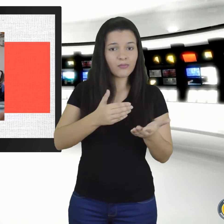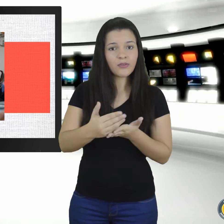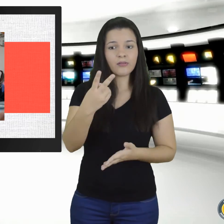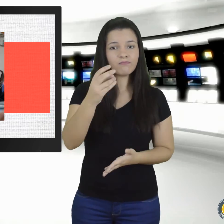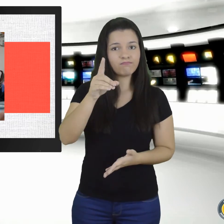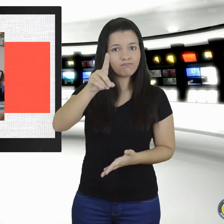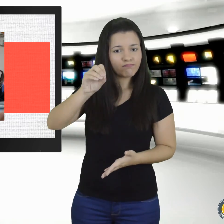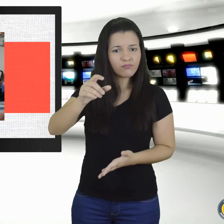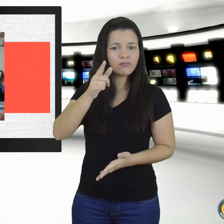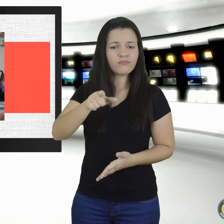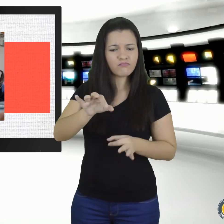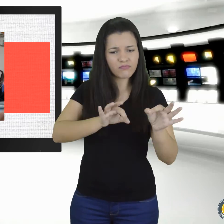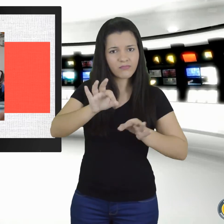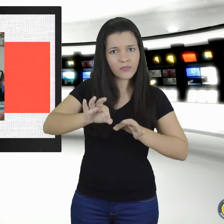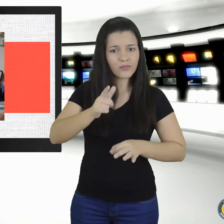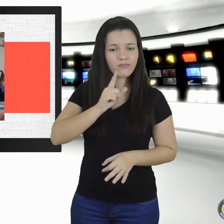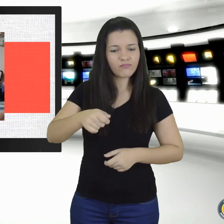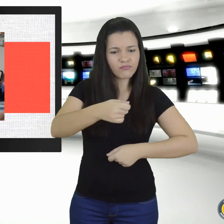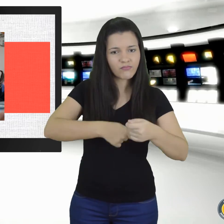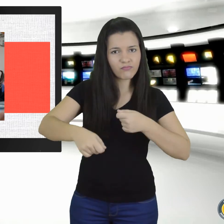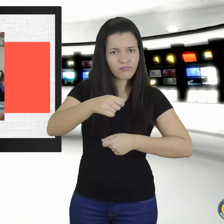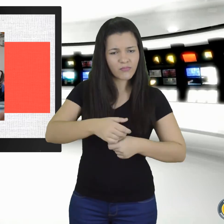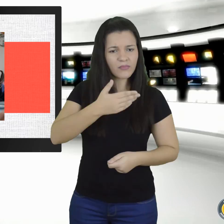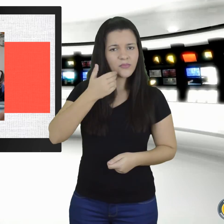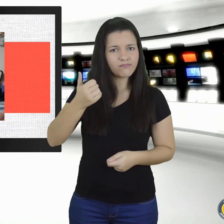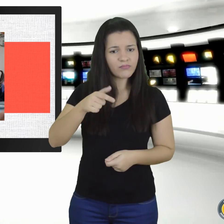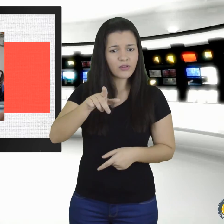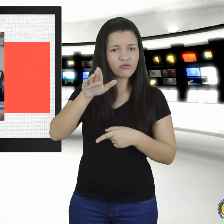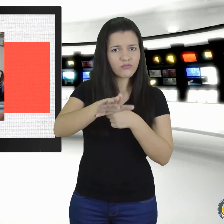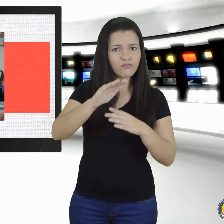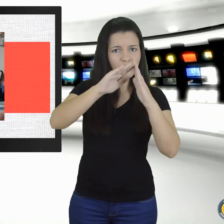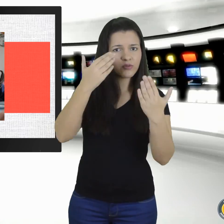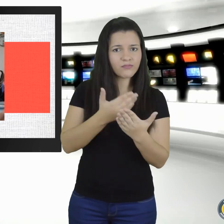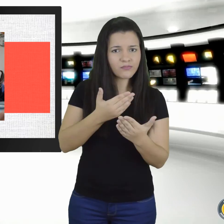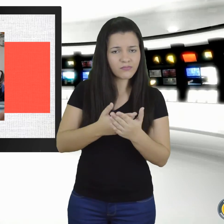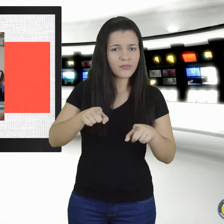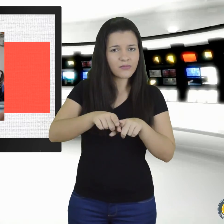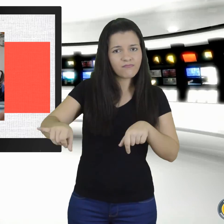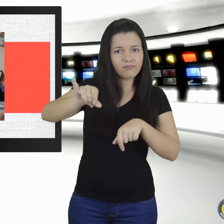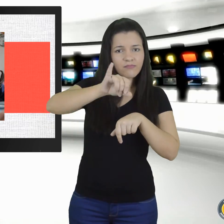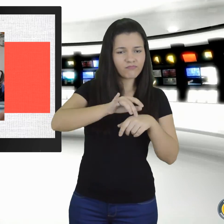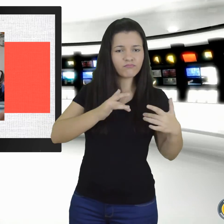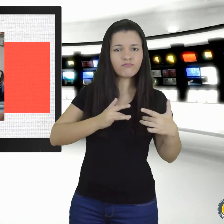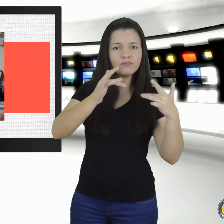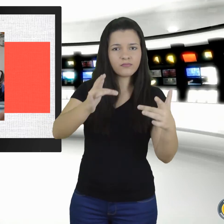pessoas com deficiência, atendendo de maneira gratuita as instituições. Segundo